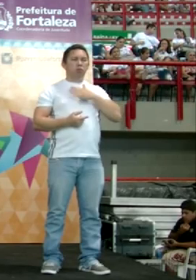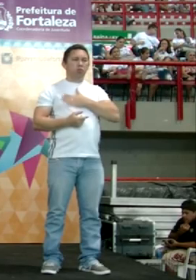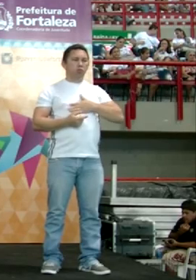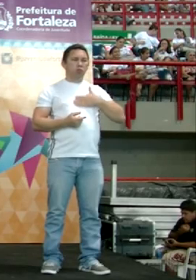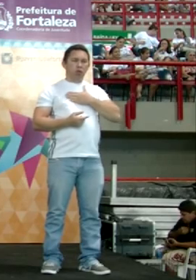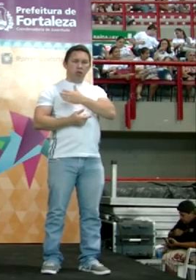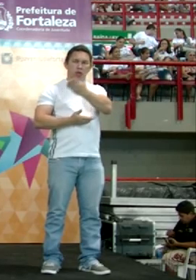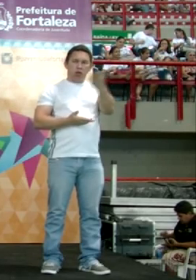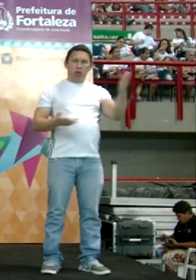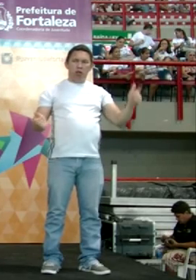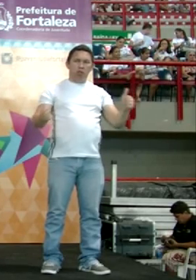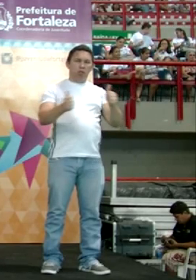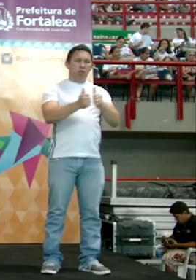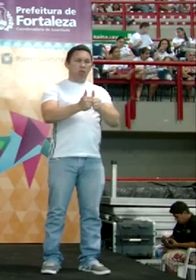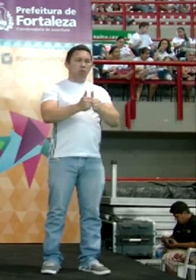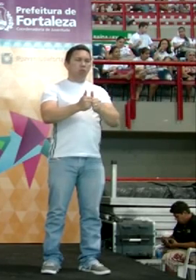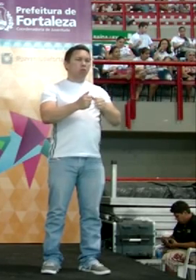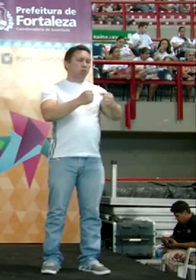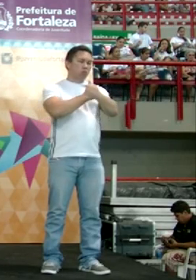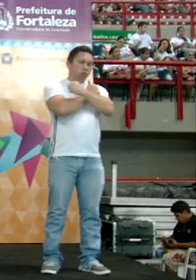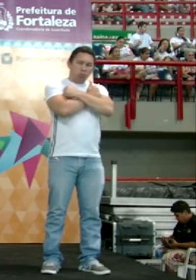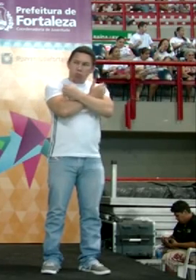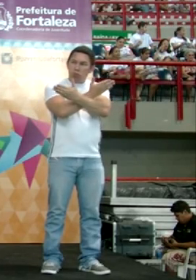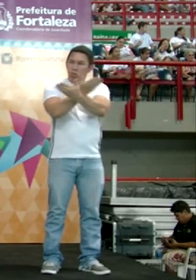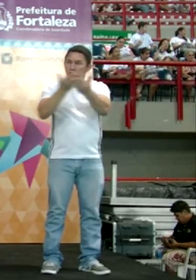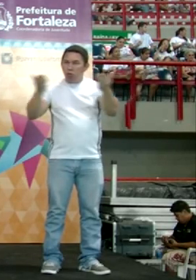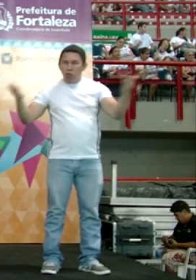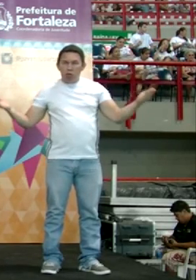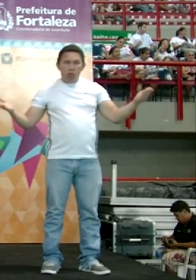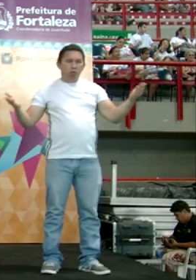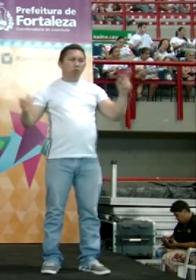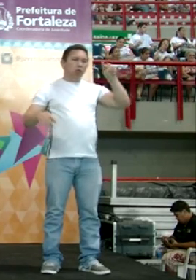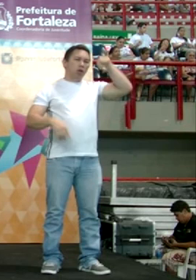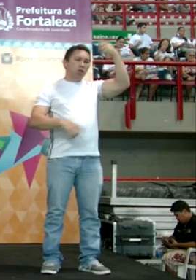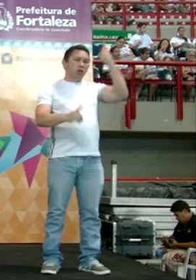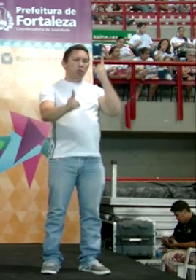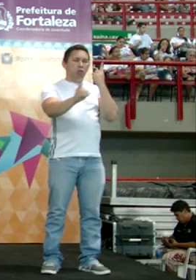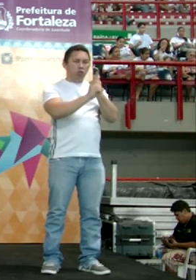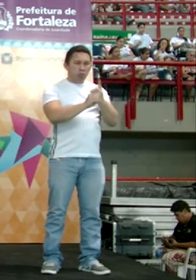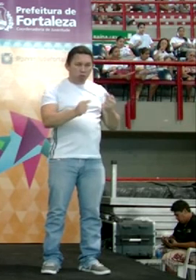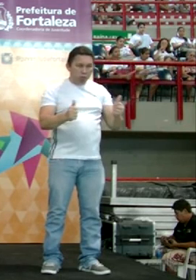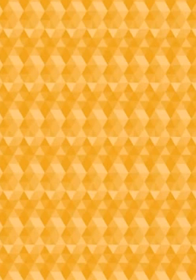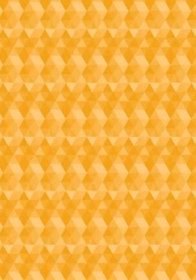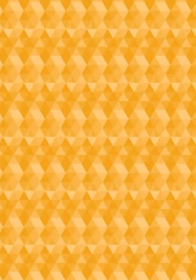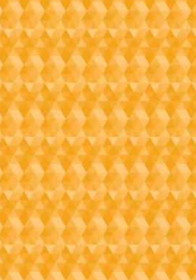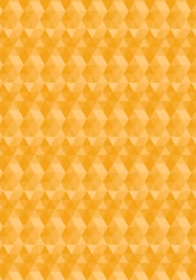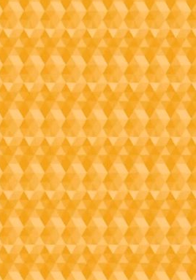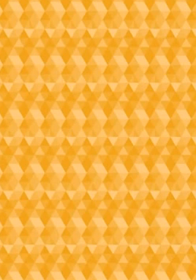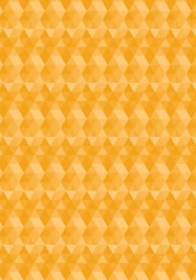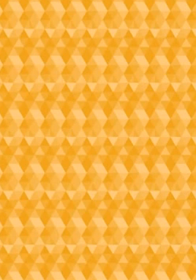prazeroso estar aqui com vocês. Tá? Um grande abraço para todos vocês e até a nossa próxima oportunidade.